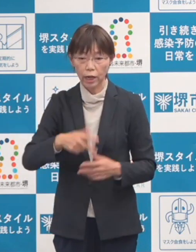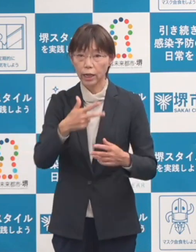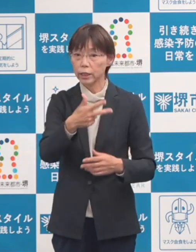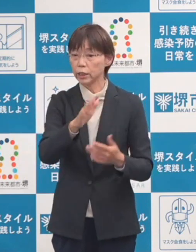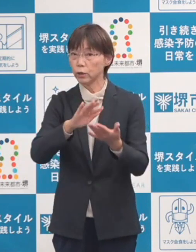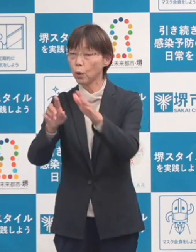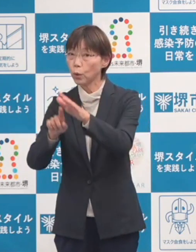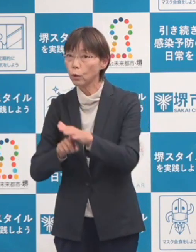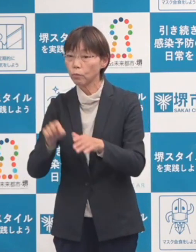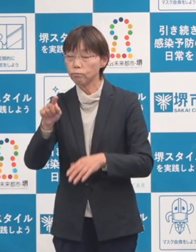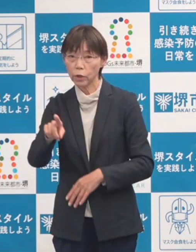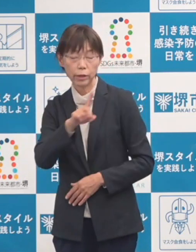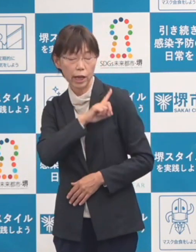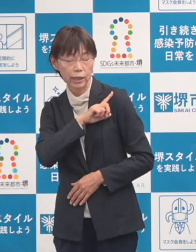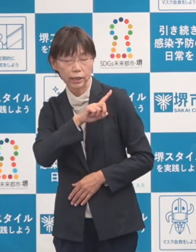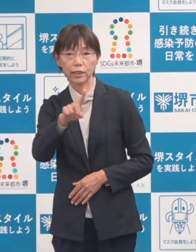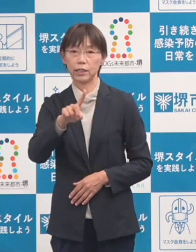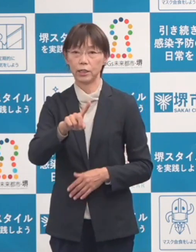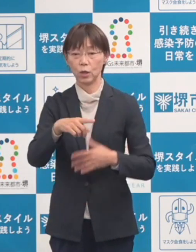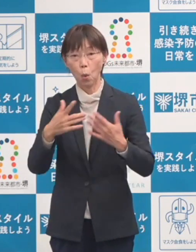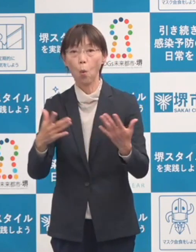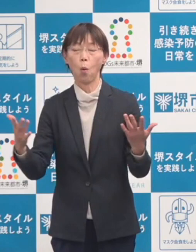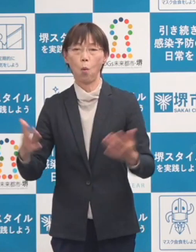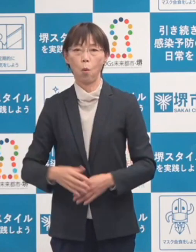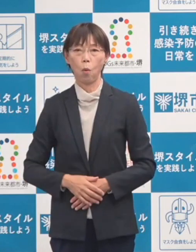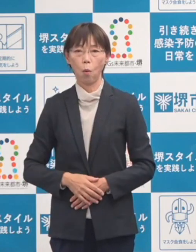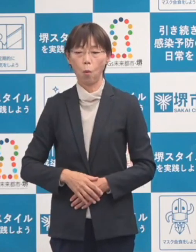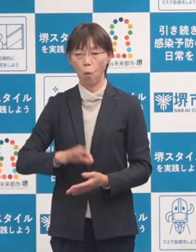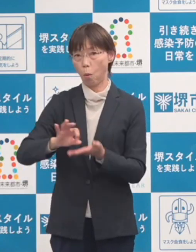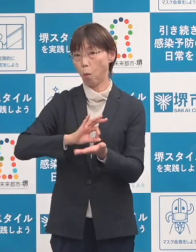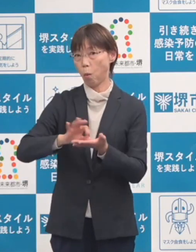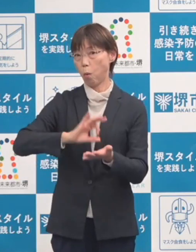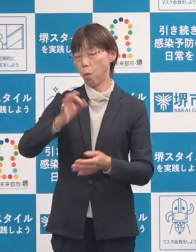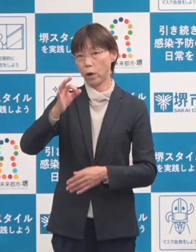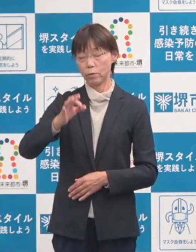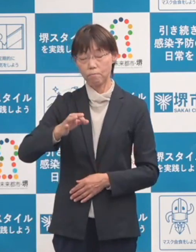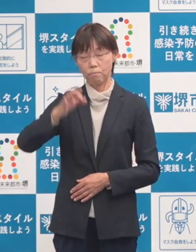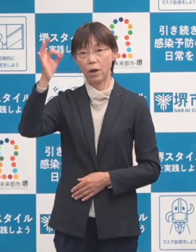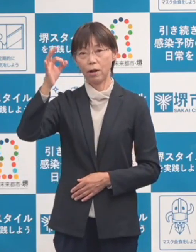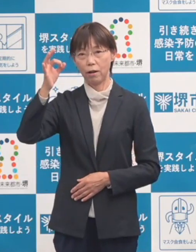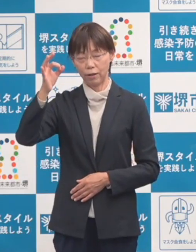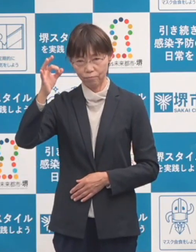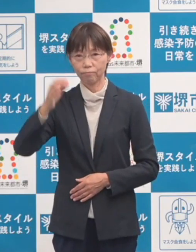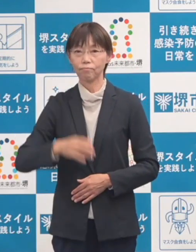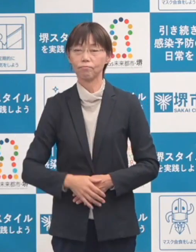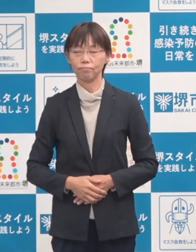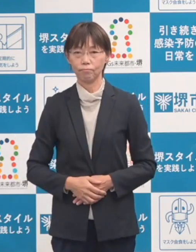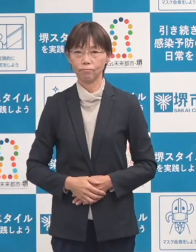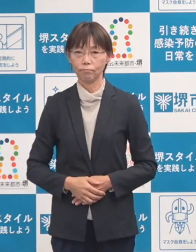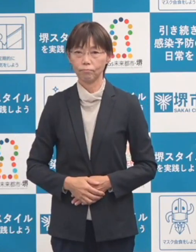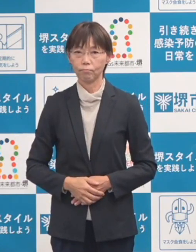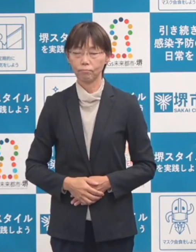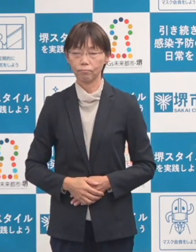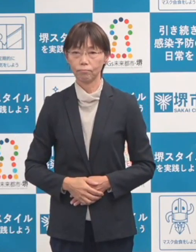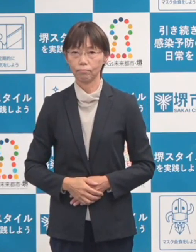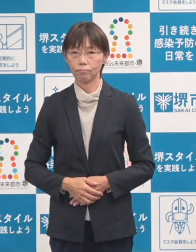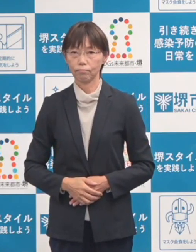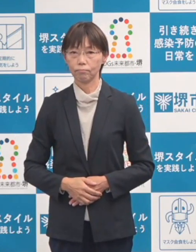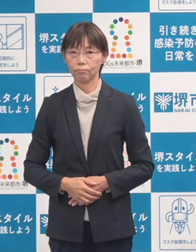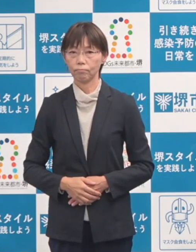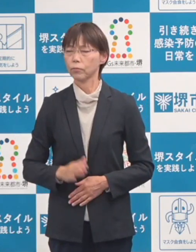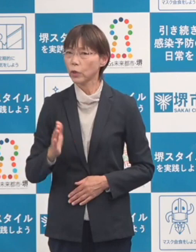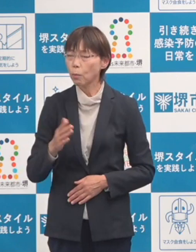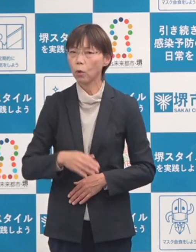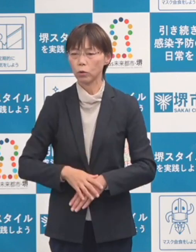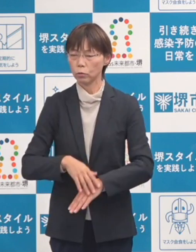第1位です。産出額、そして畜産においても1位ということで、ただこの事実